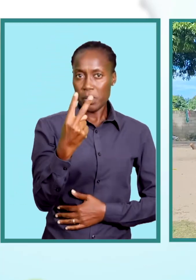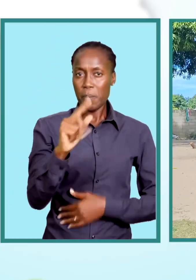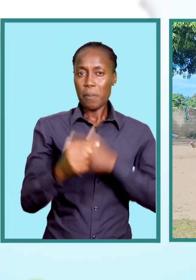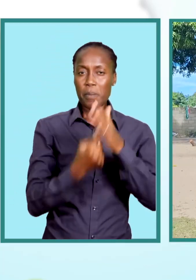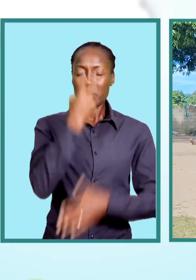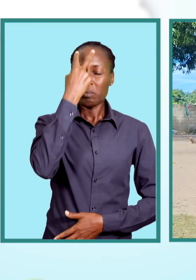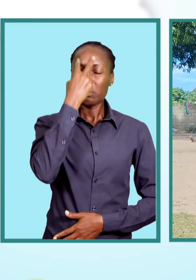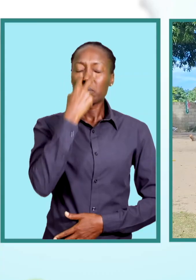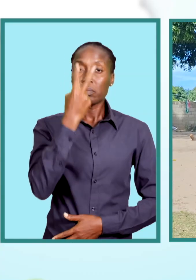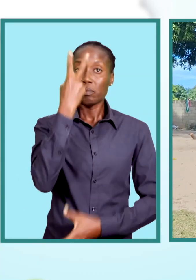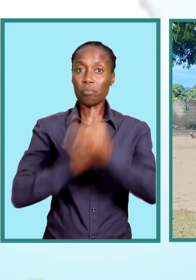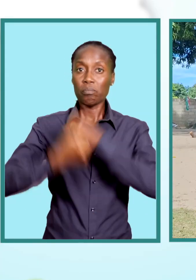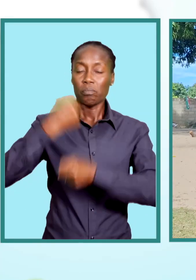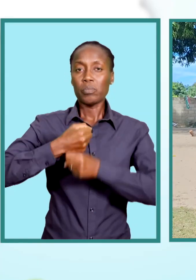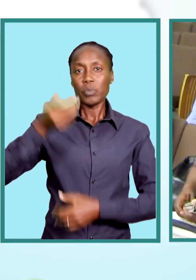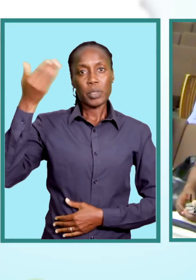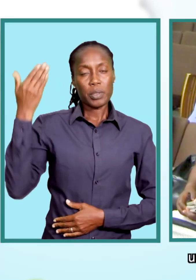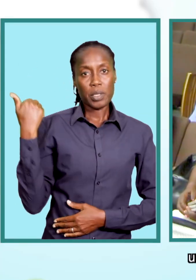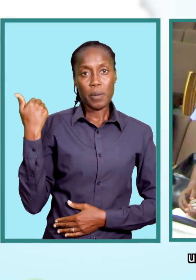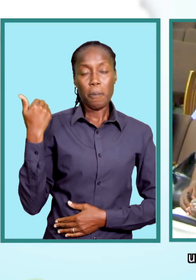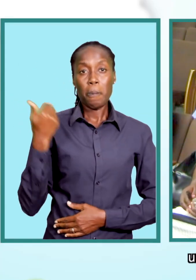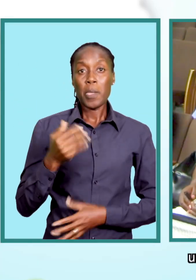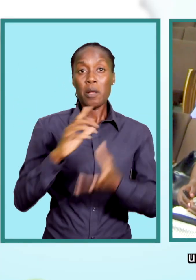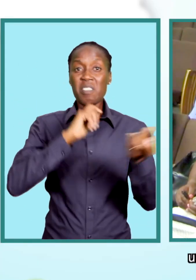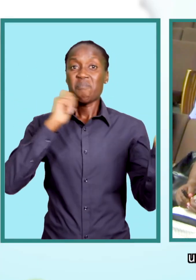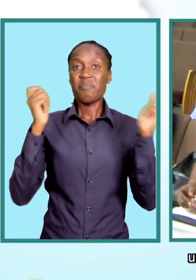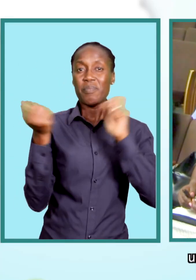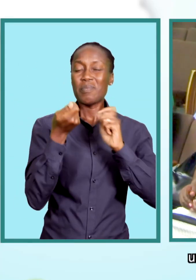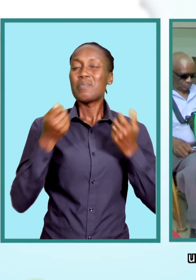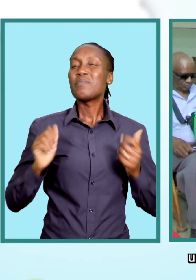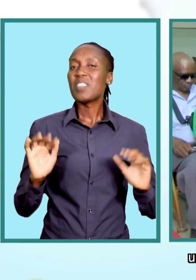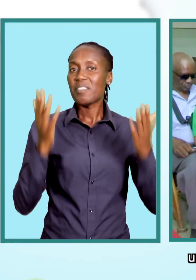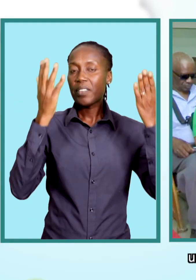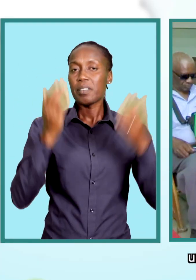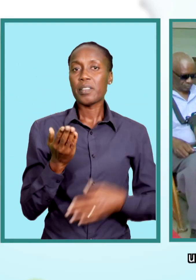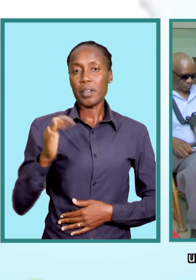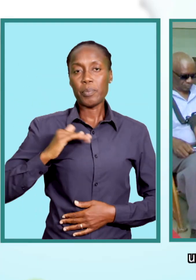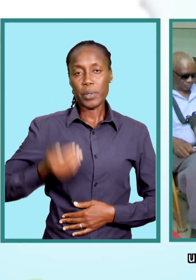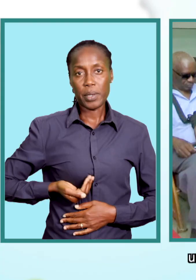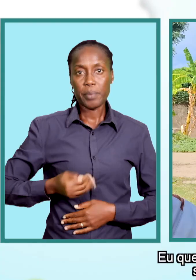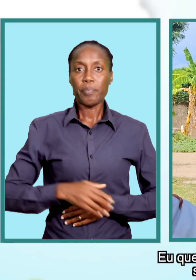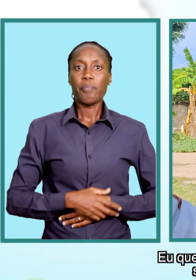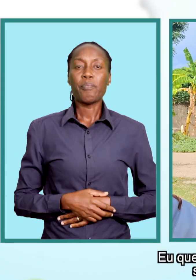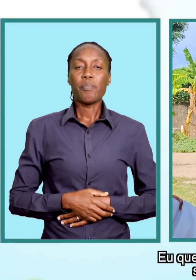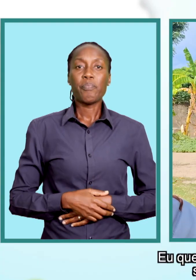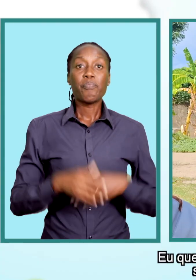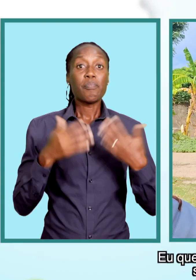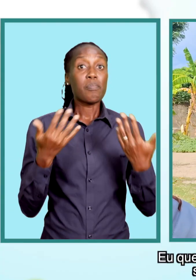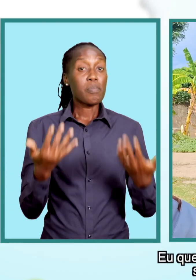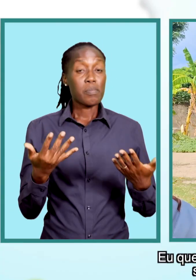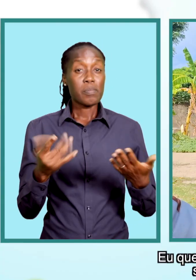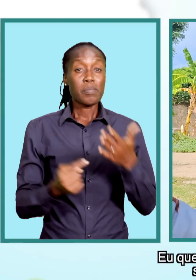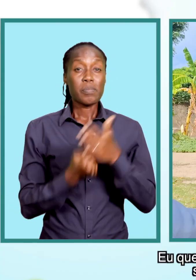filhos, perdeu a visão há 2 anos. Uma mudança que transformou completamente a sua vida. Eu queria seguir há